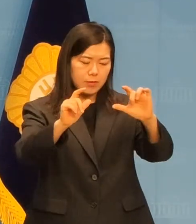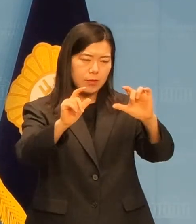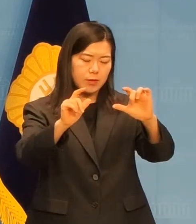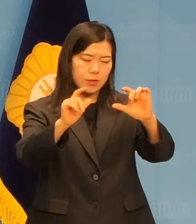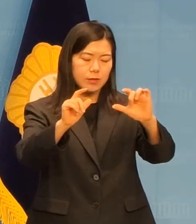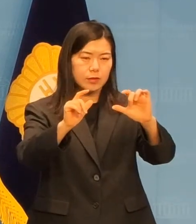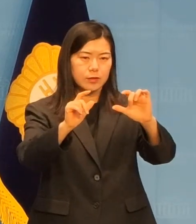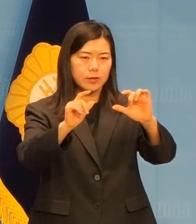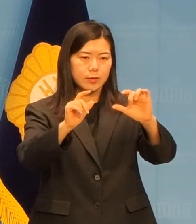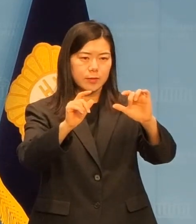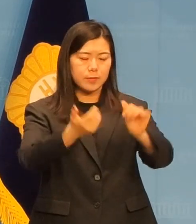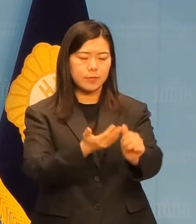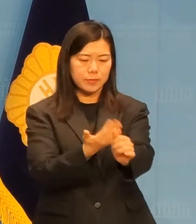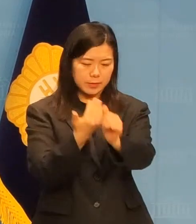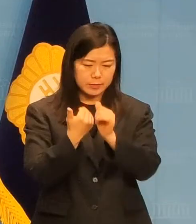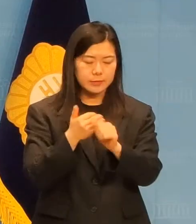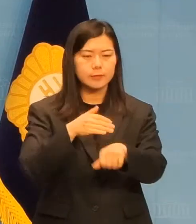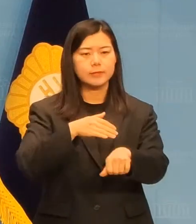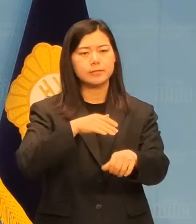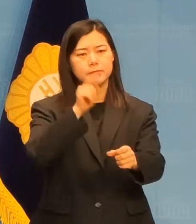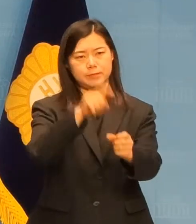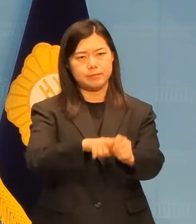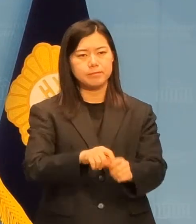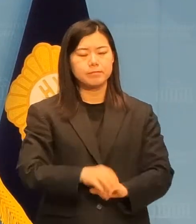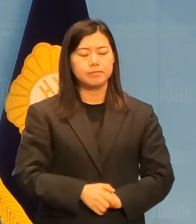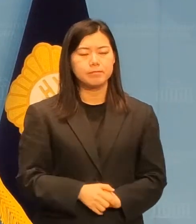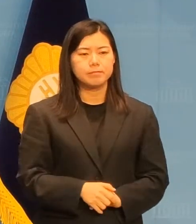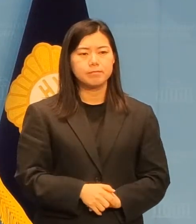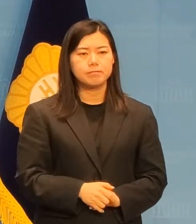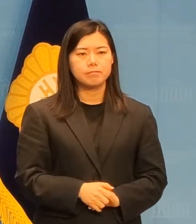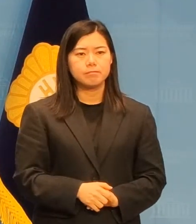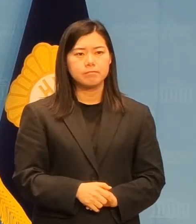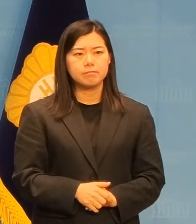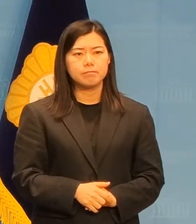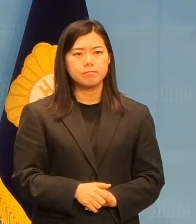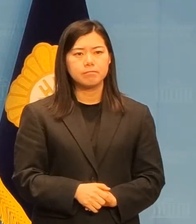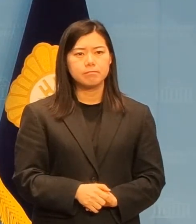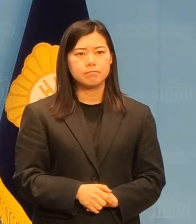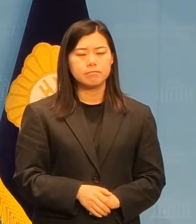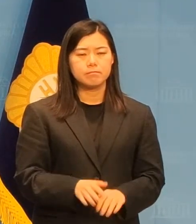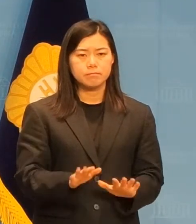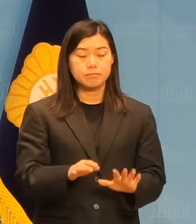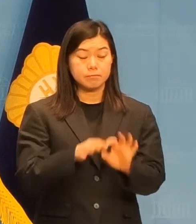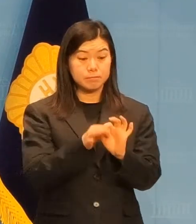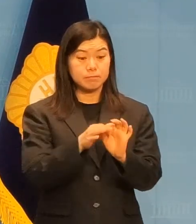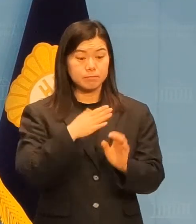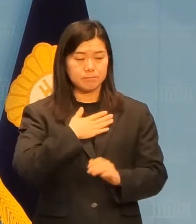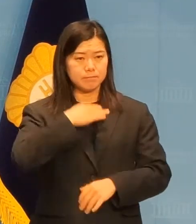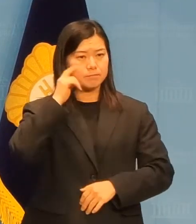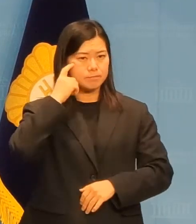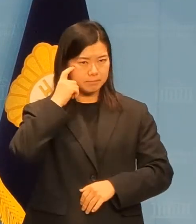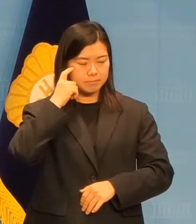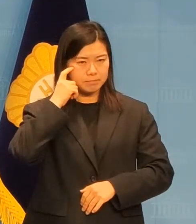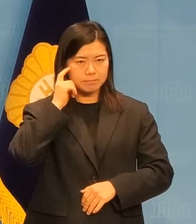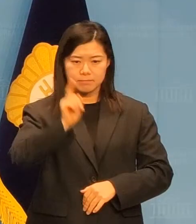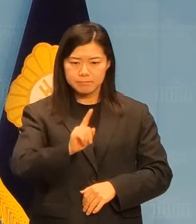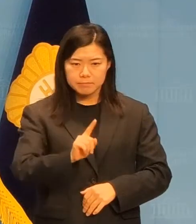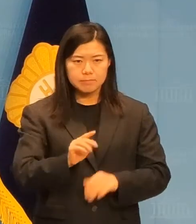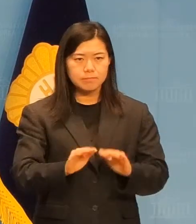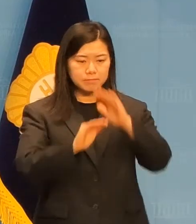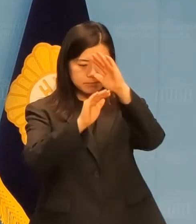저희들의 가장 궁극적인 목적이기도 합니다. 관련해서 저의 생각을